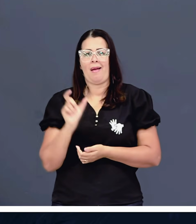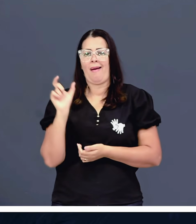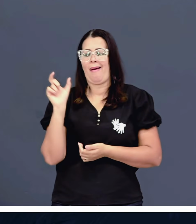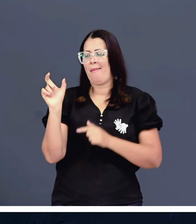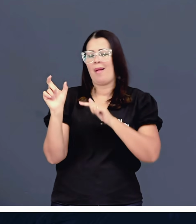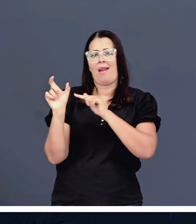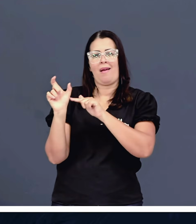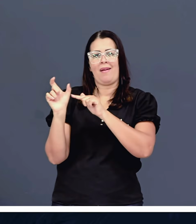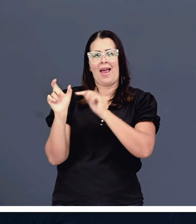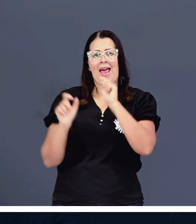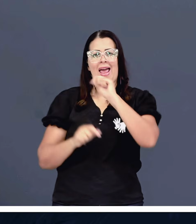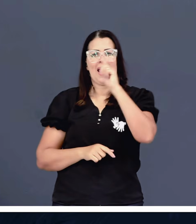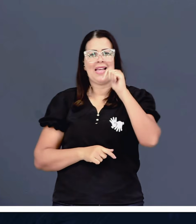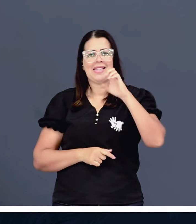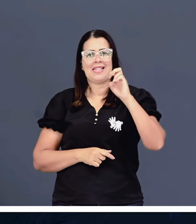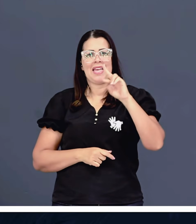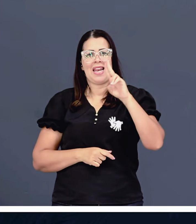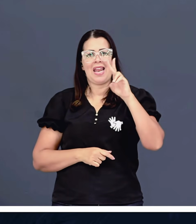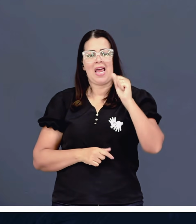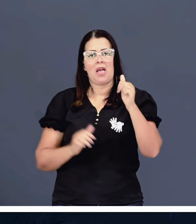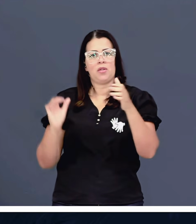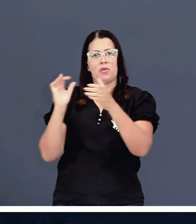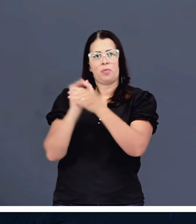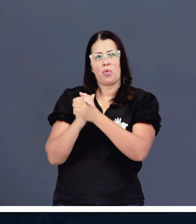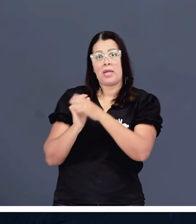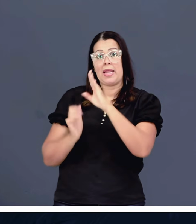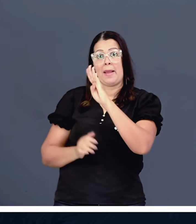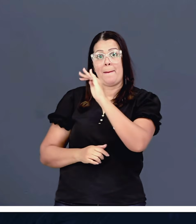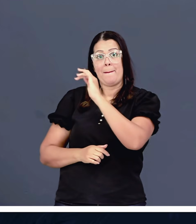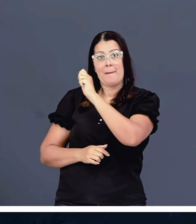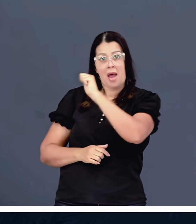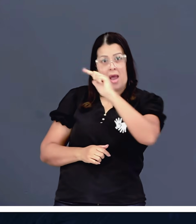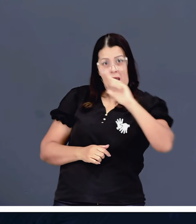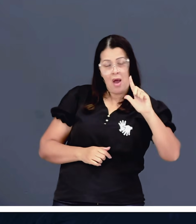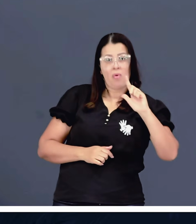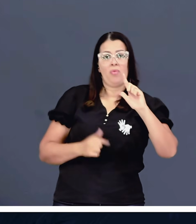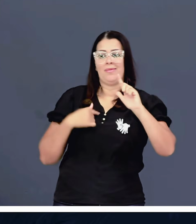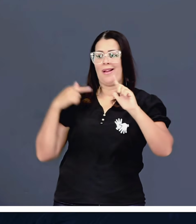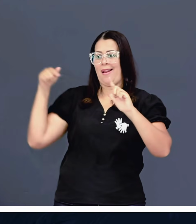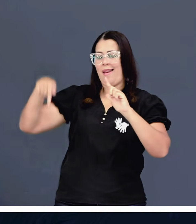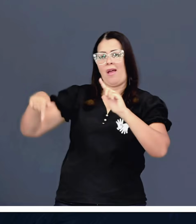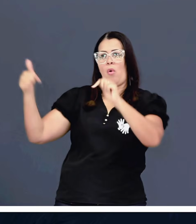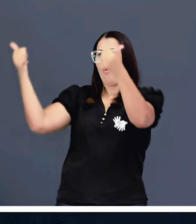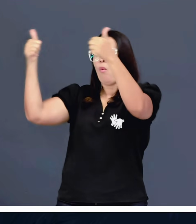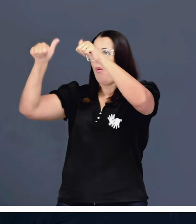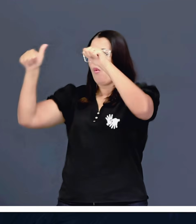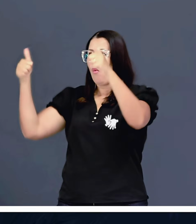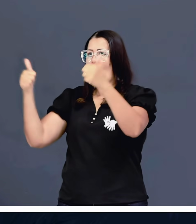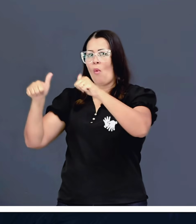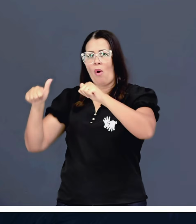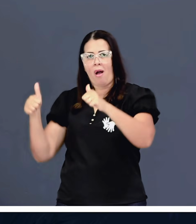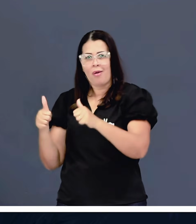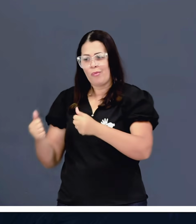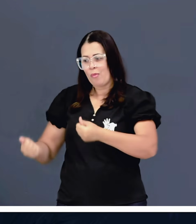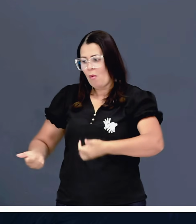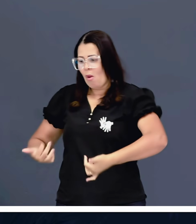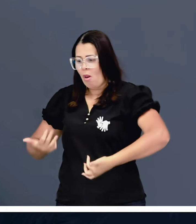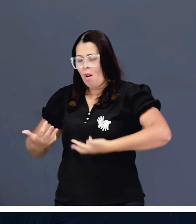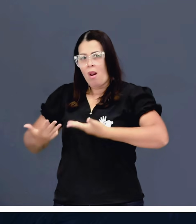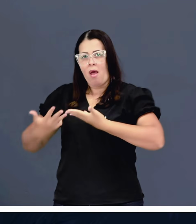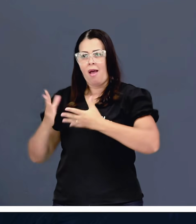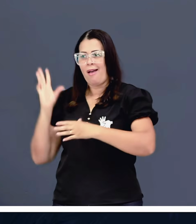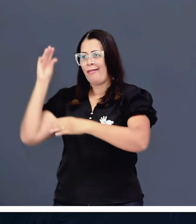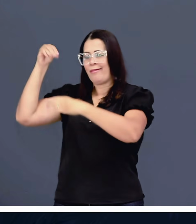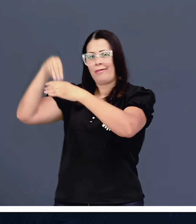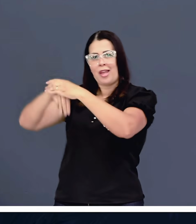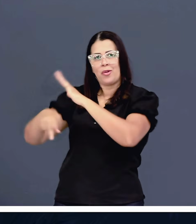diz que Azerá era a esposa de Baal e ela era considerada a deusa da fertilidade. Então, dentro da